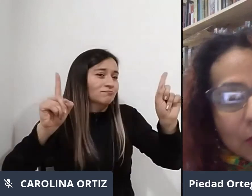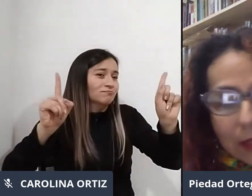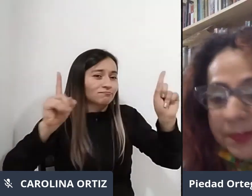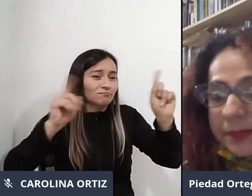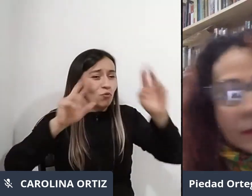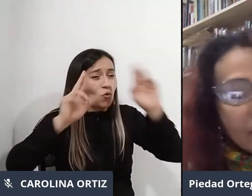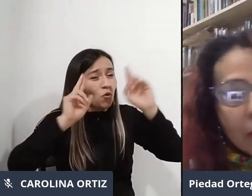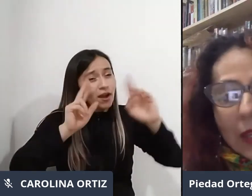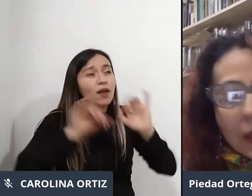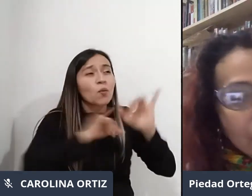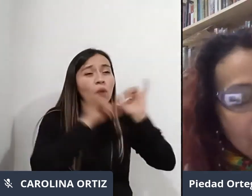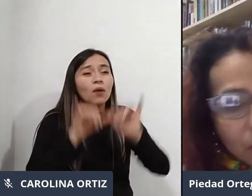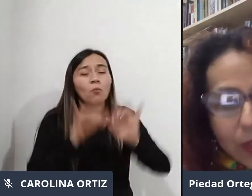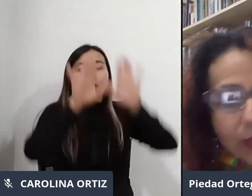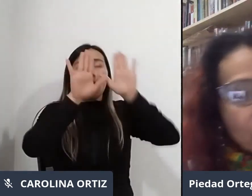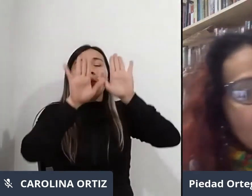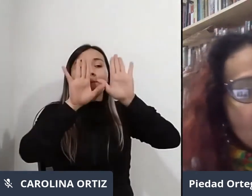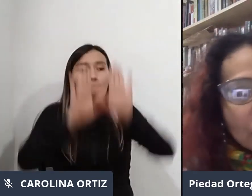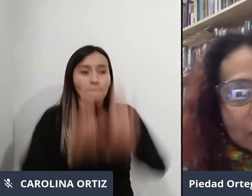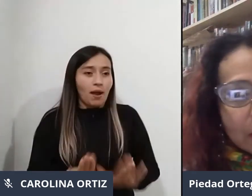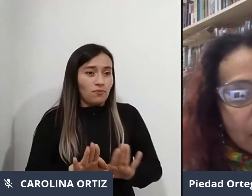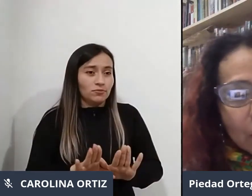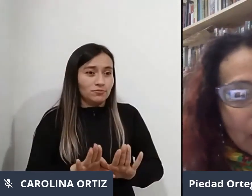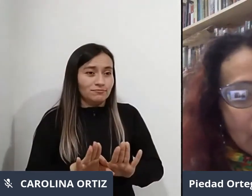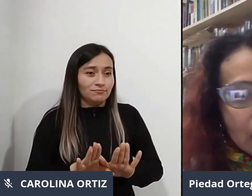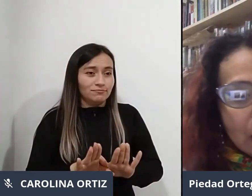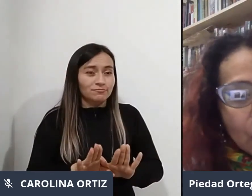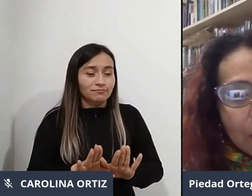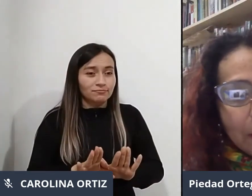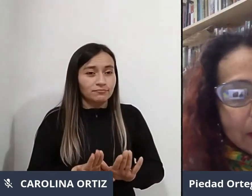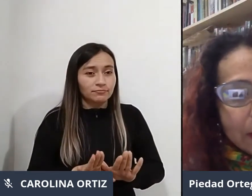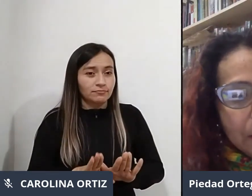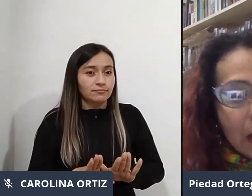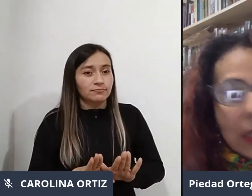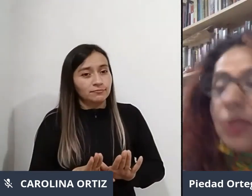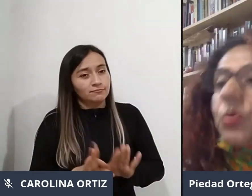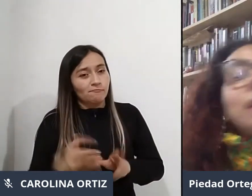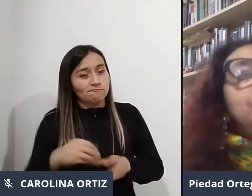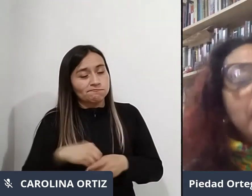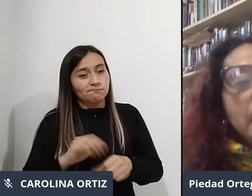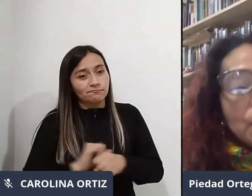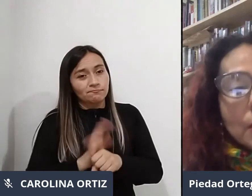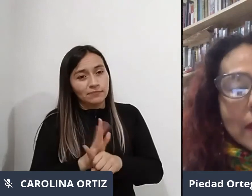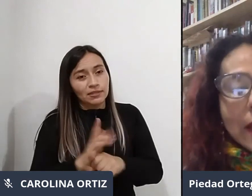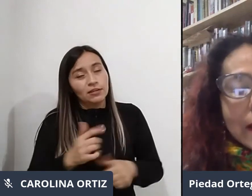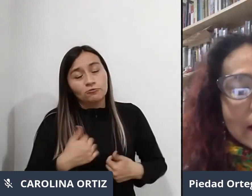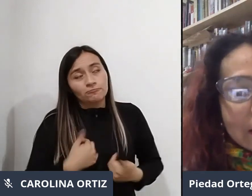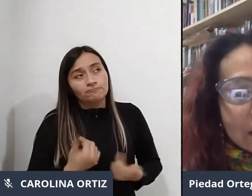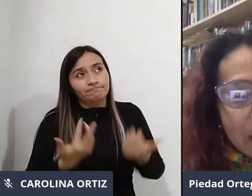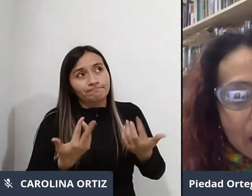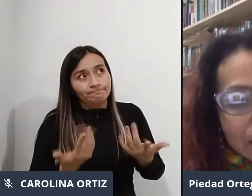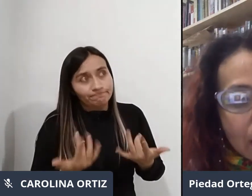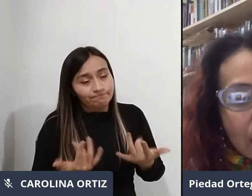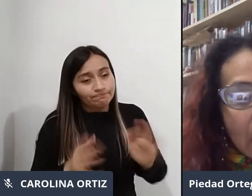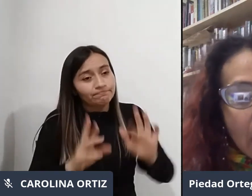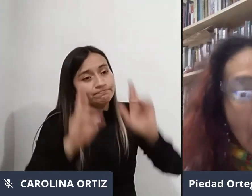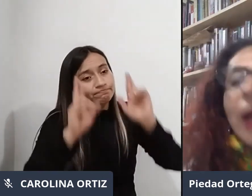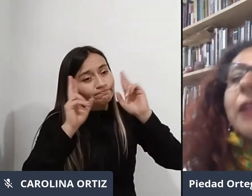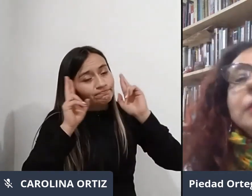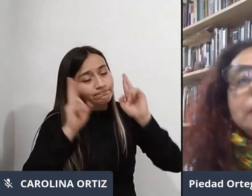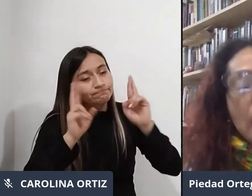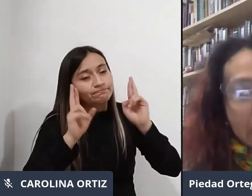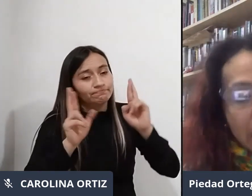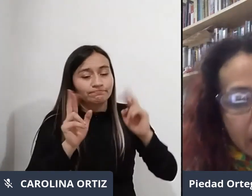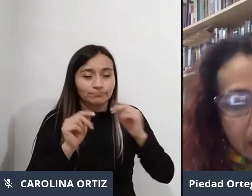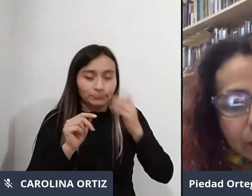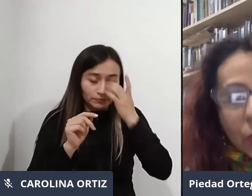pausa en medio de esto que nos acontece con la pandemia. Yo espero y haré resistencia